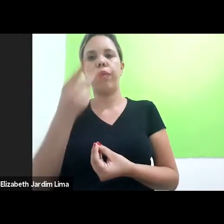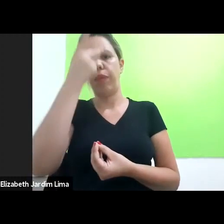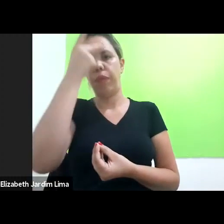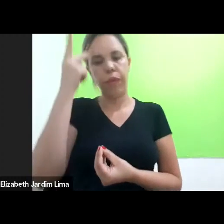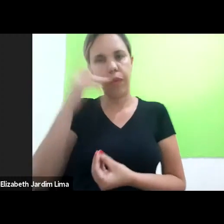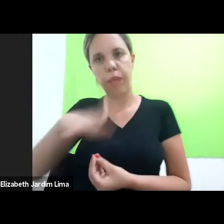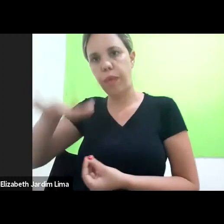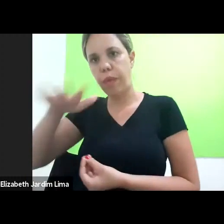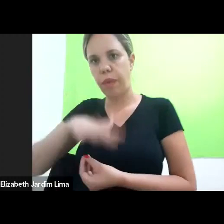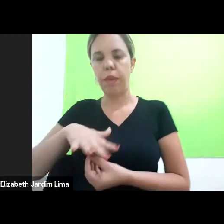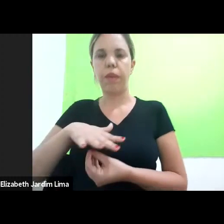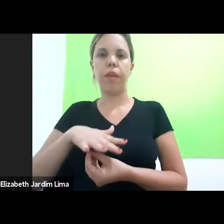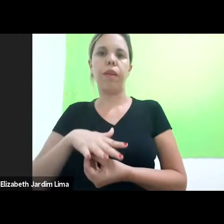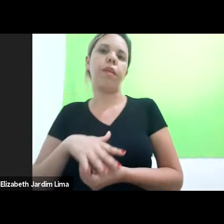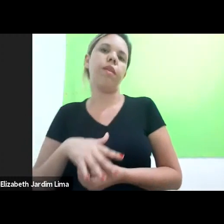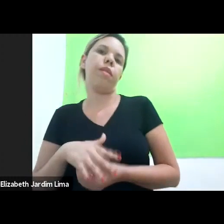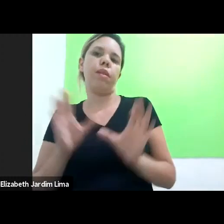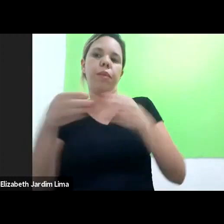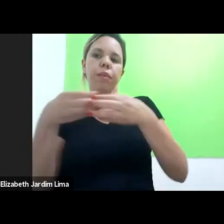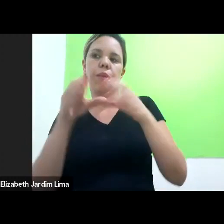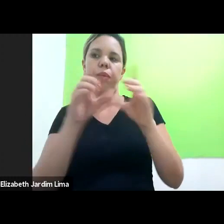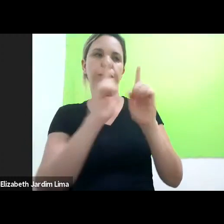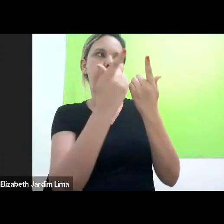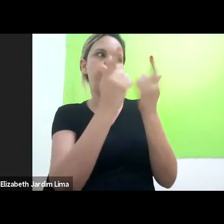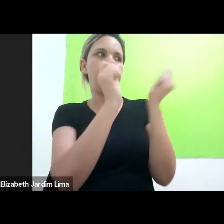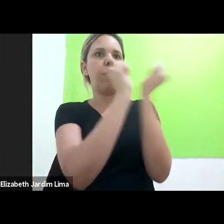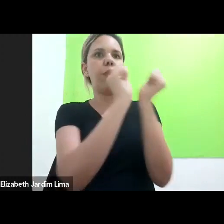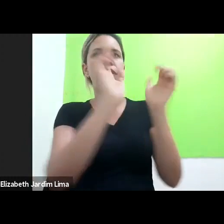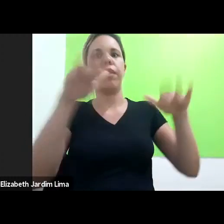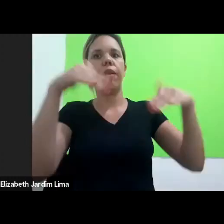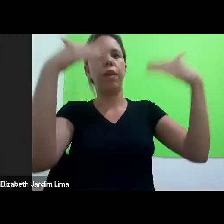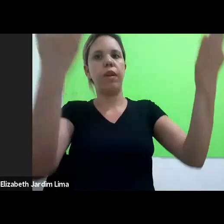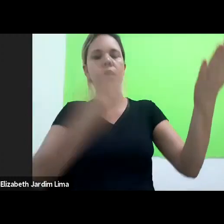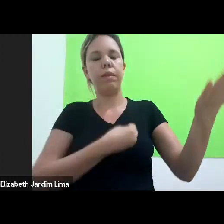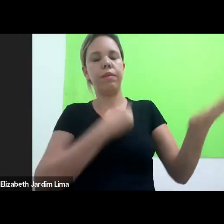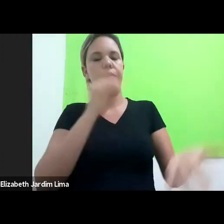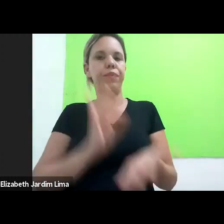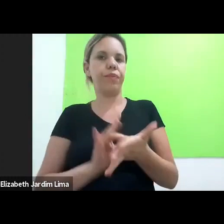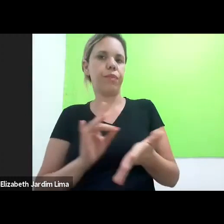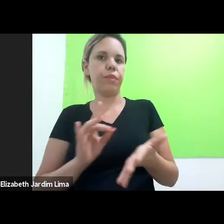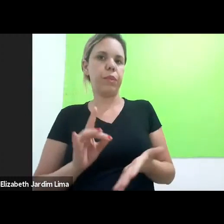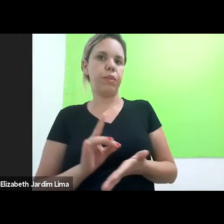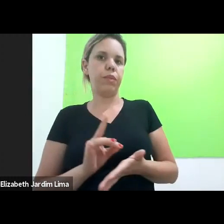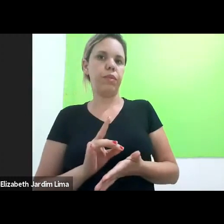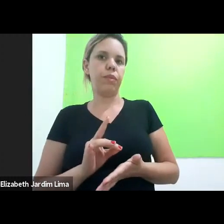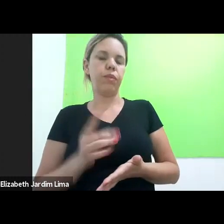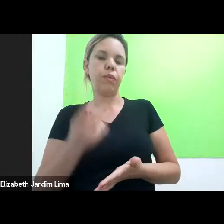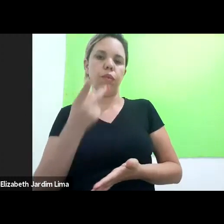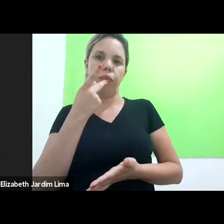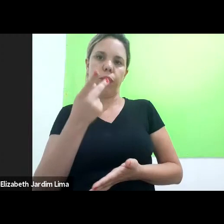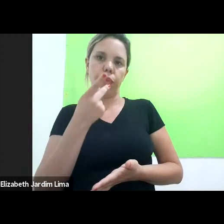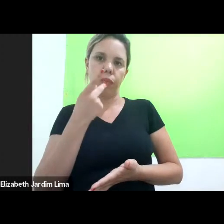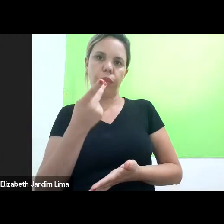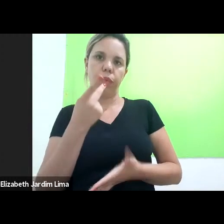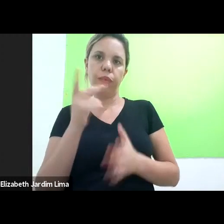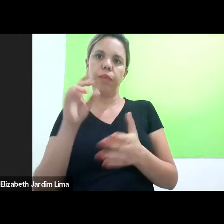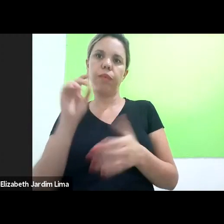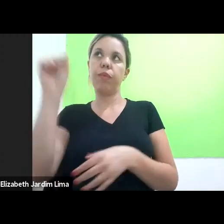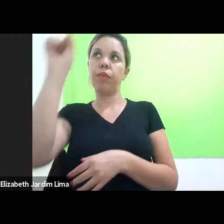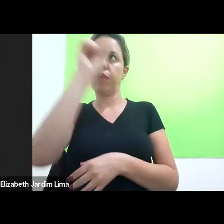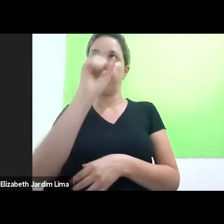das comunidades quilombolas que vivem fora dessa realidade, vamos dizer assim, das grandes capitais, né?